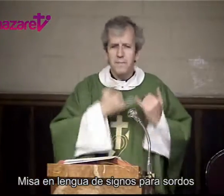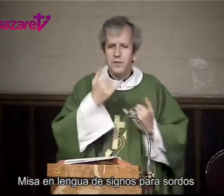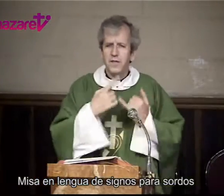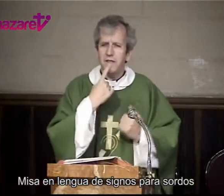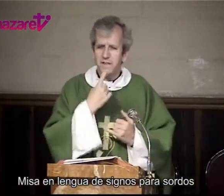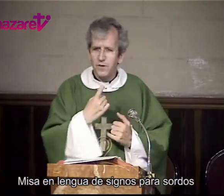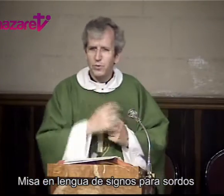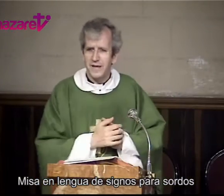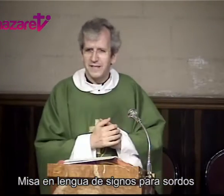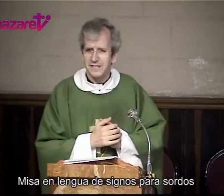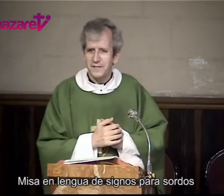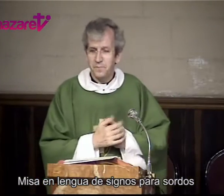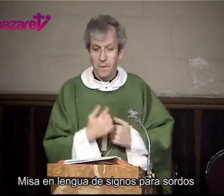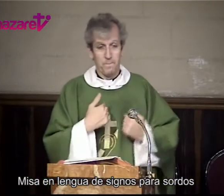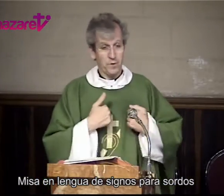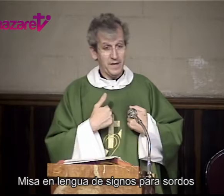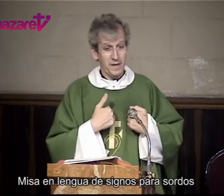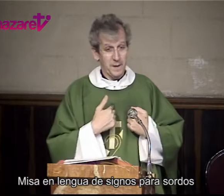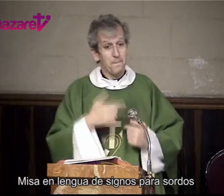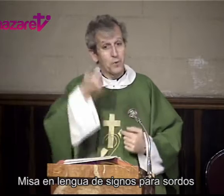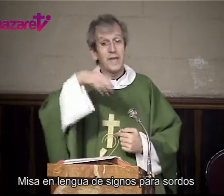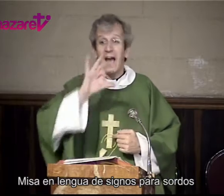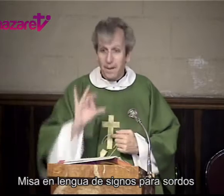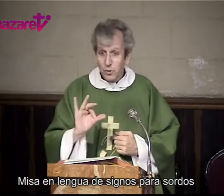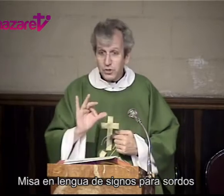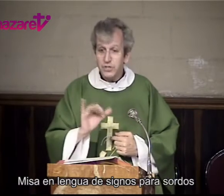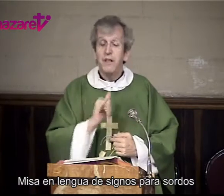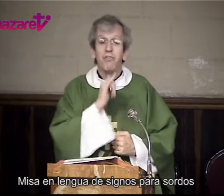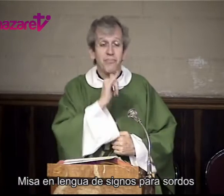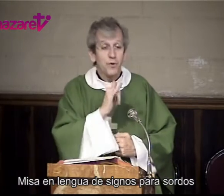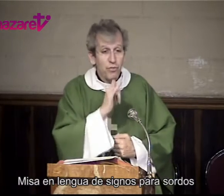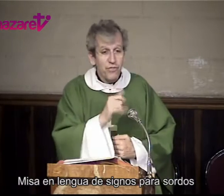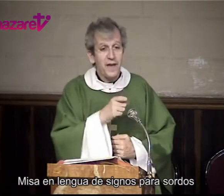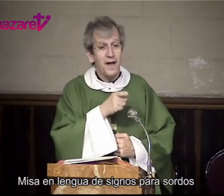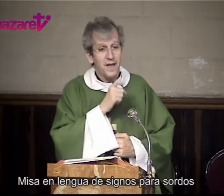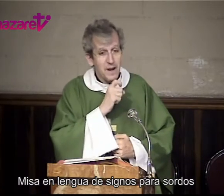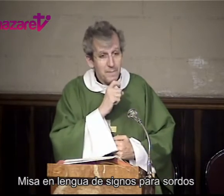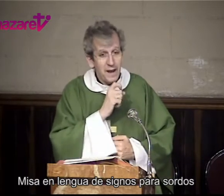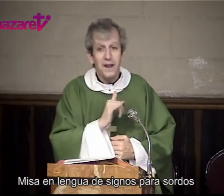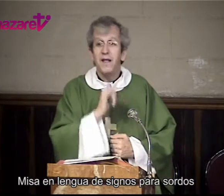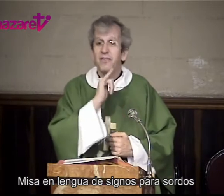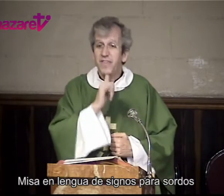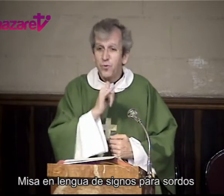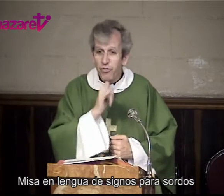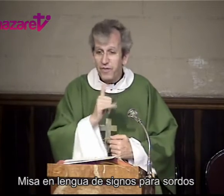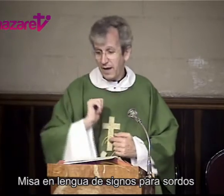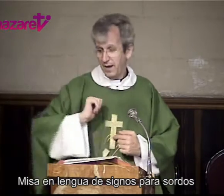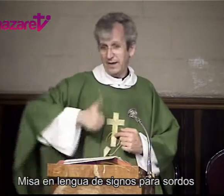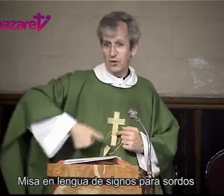de dificultades. ¿Por qué? Porque Amós denuncia el mal, denuncia que los